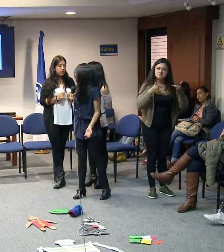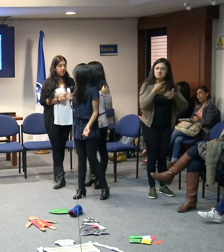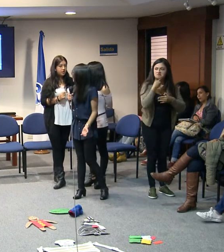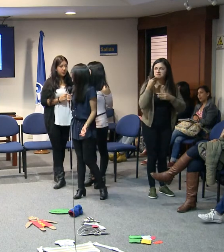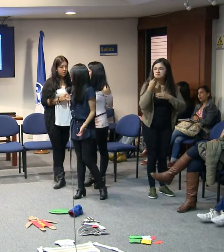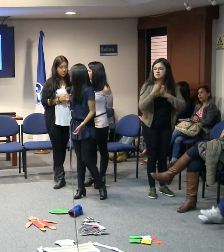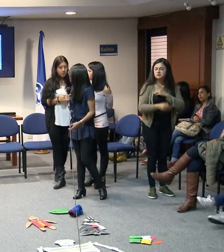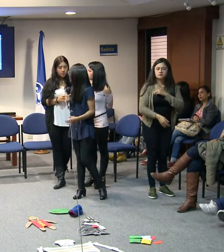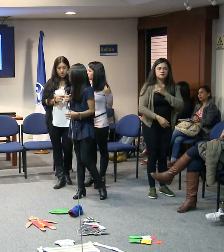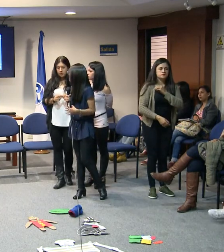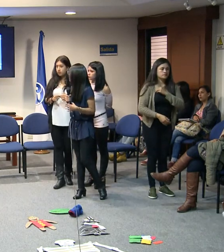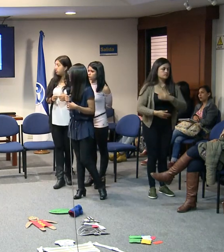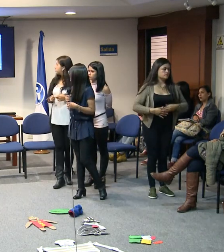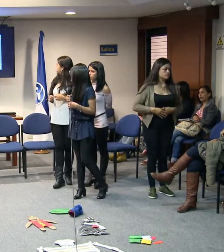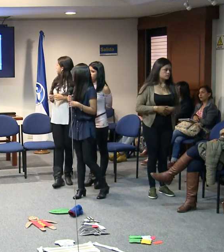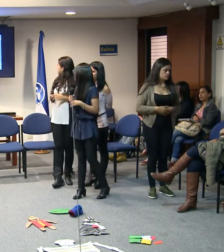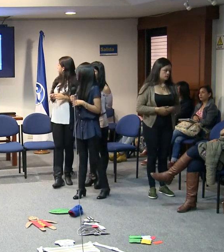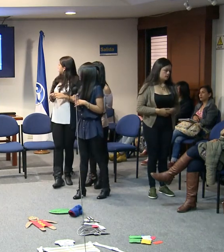buena.